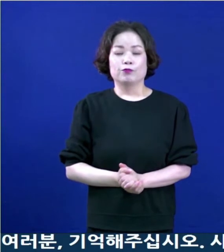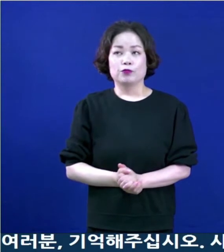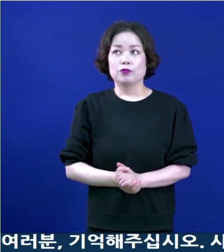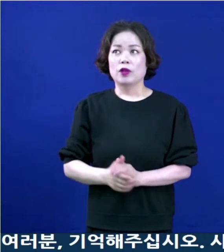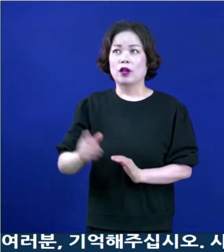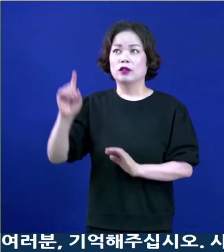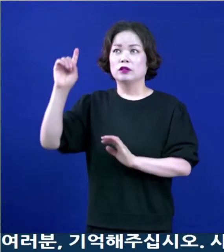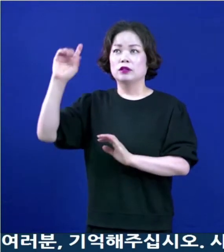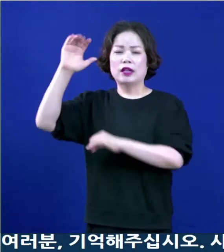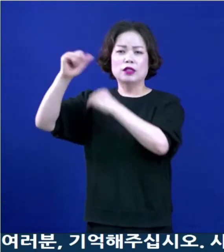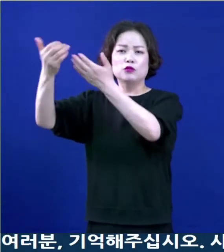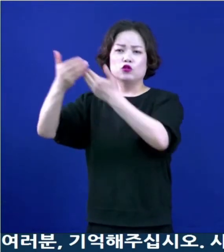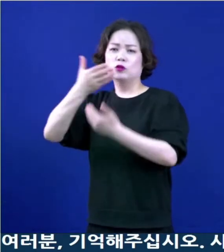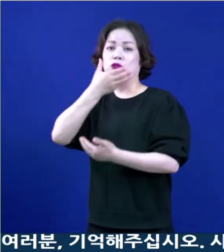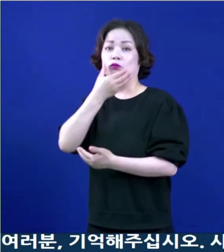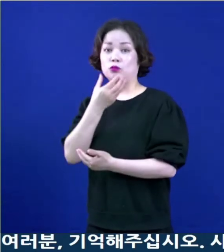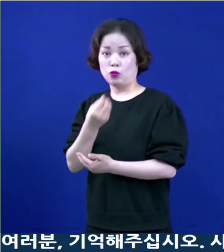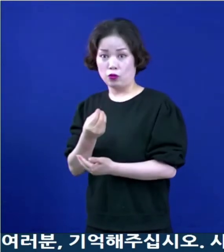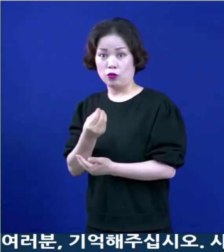천복은